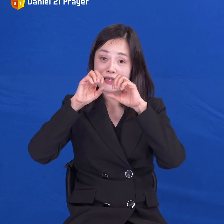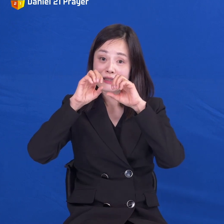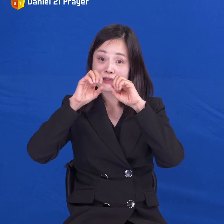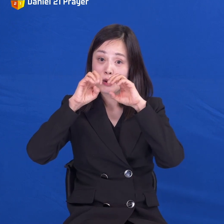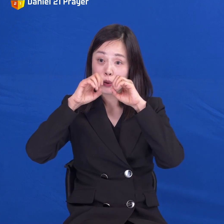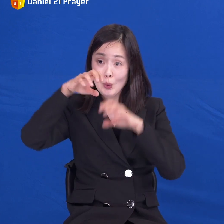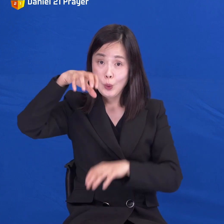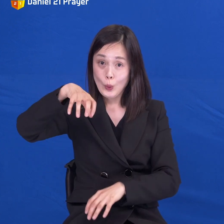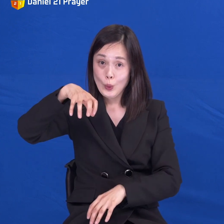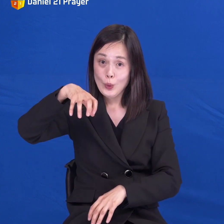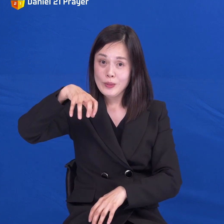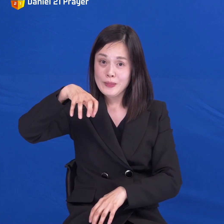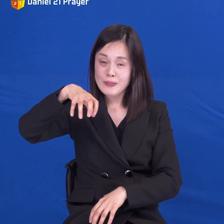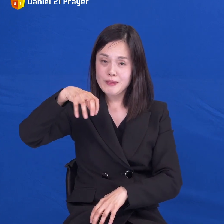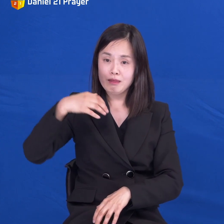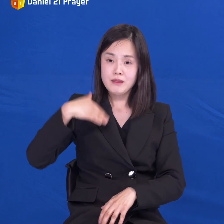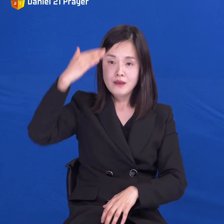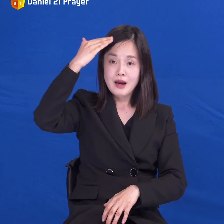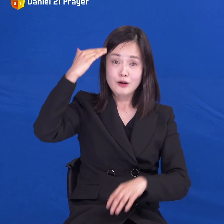않습니까?